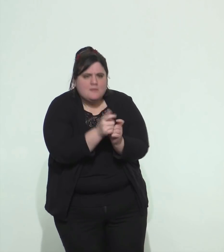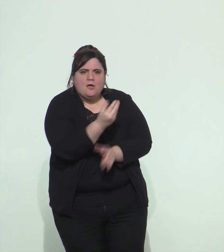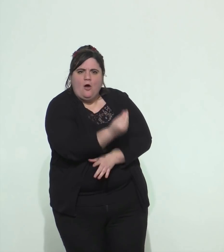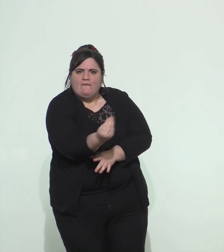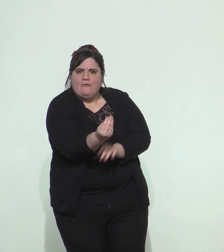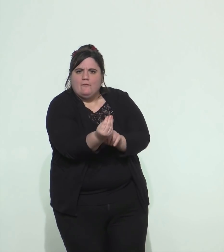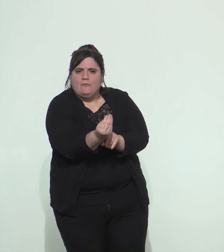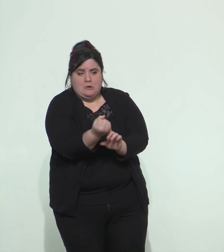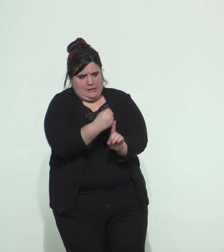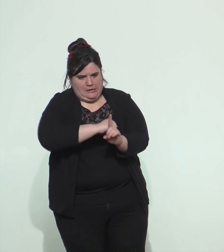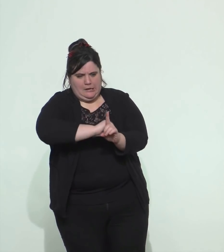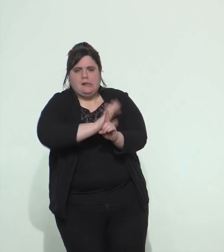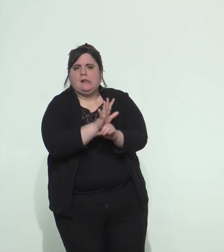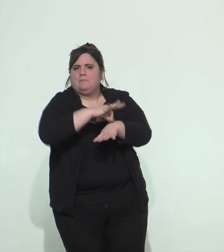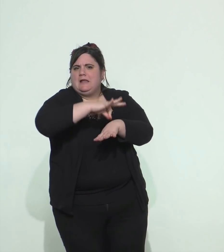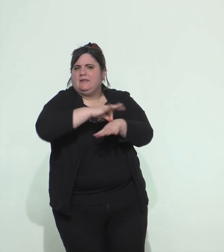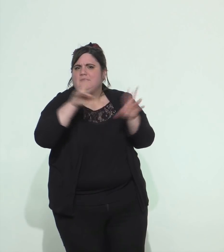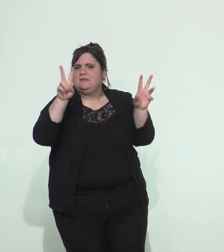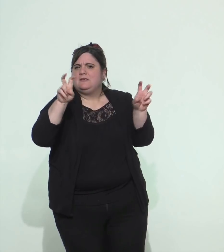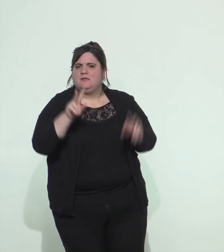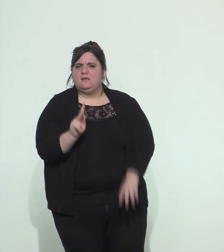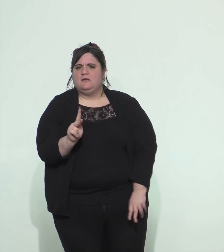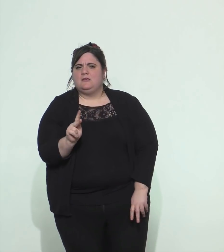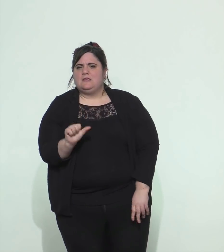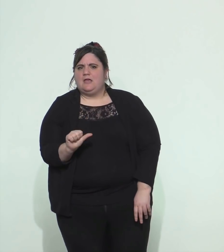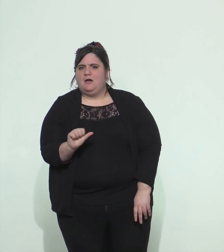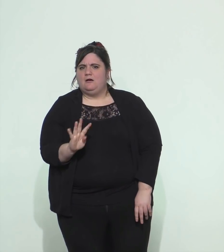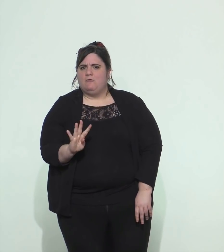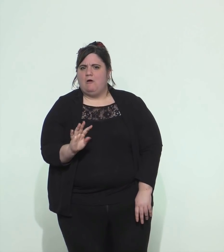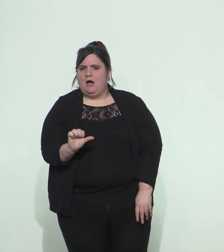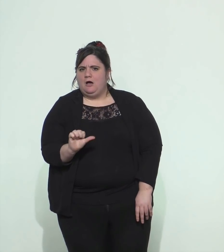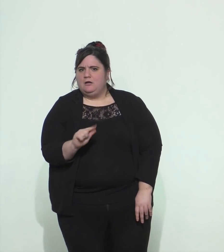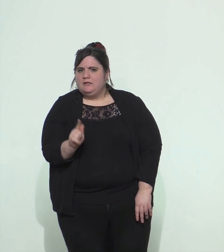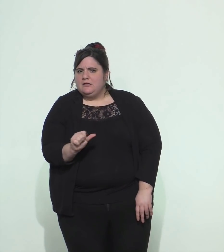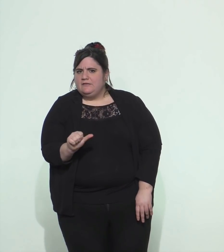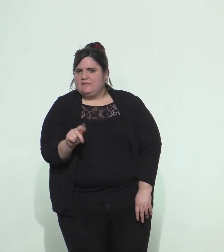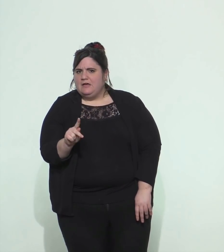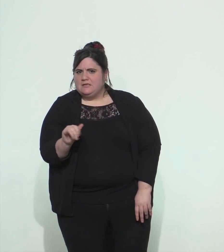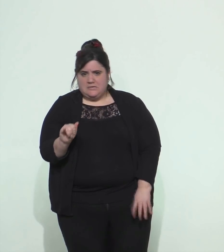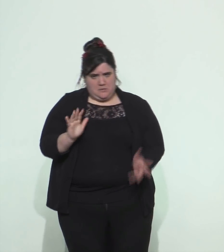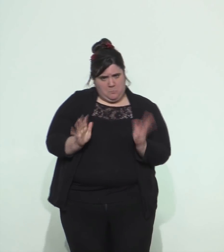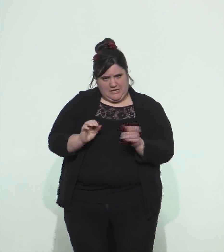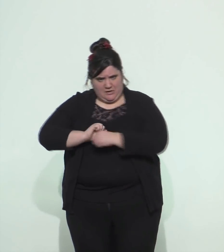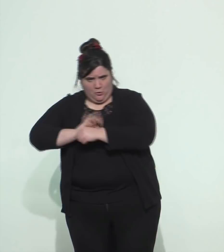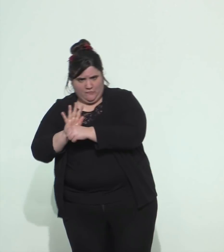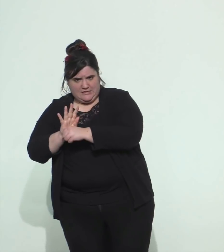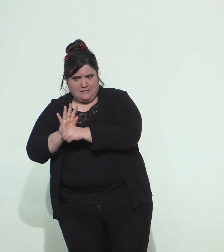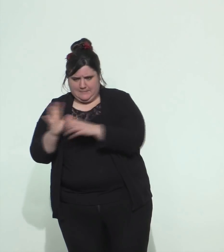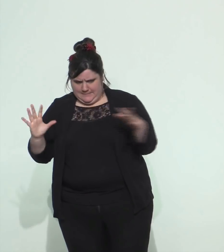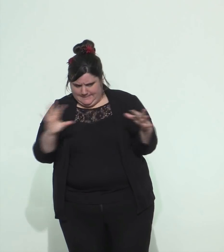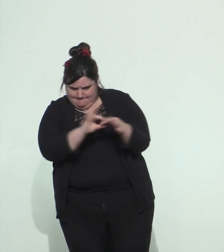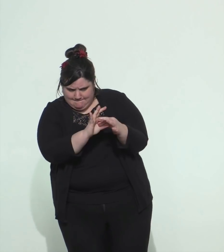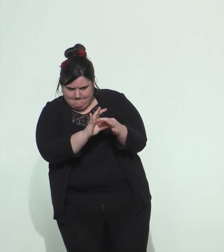lien entre cette maladie et le Covid-19. Combien d'enfants sont concernés en France par ces symptômes atypiques? Le lien entre Covid-19 et la